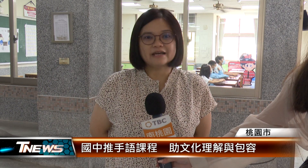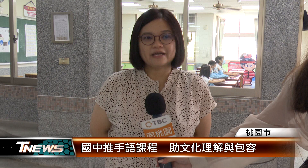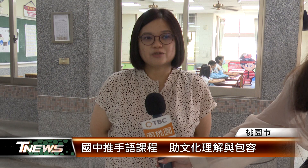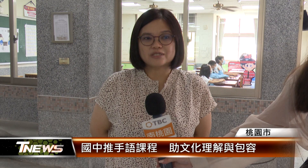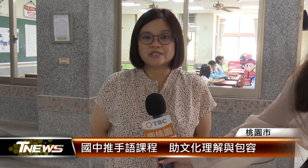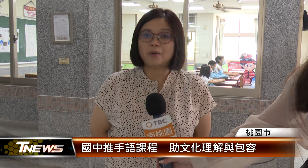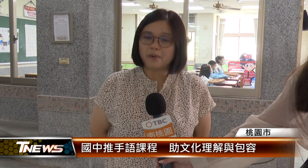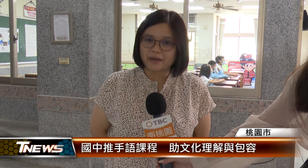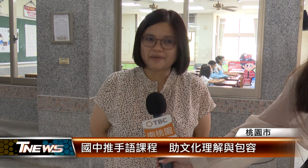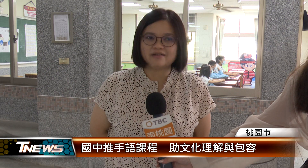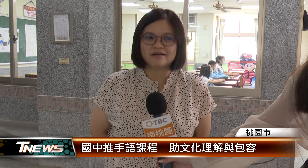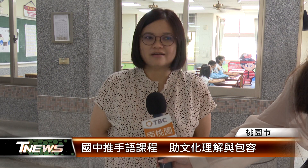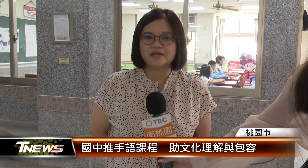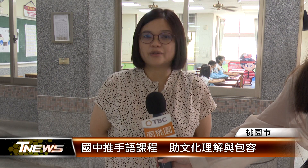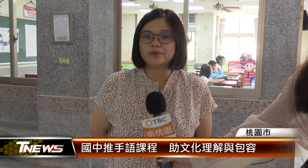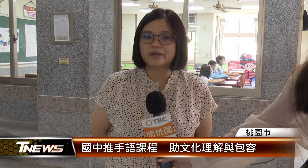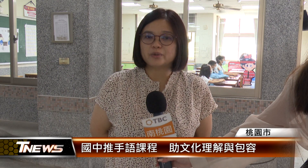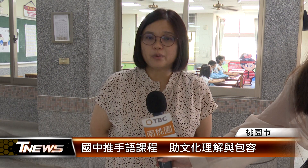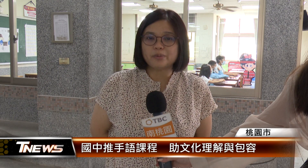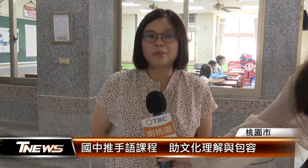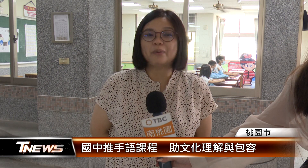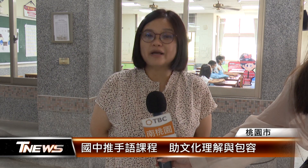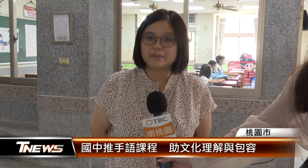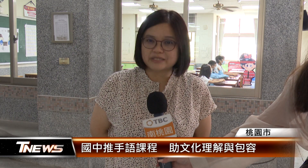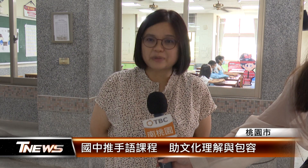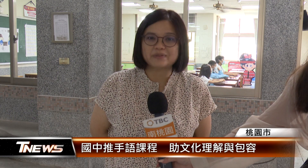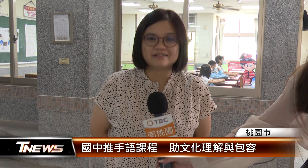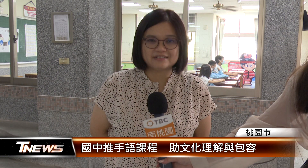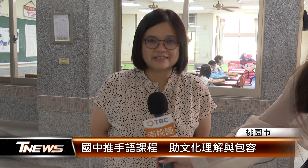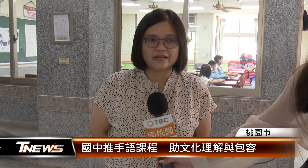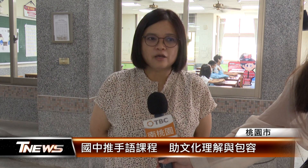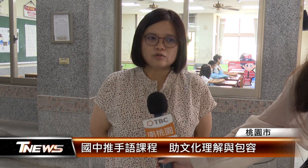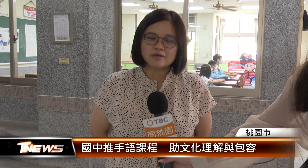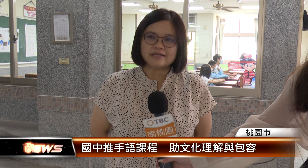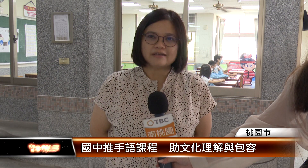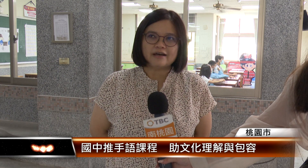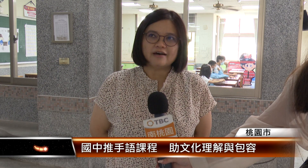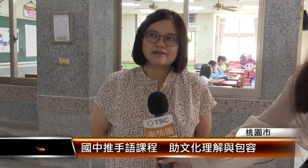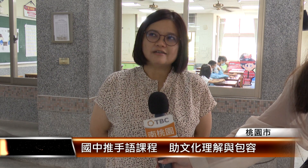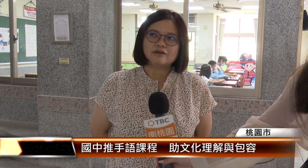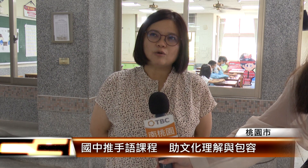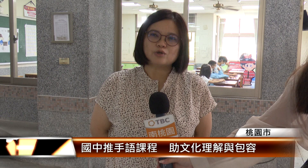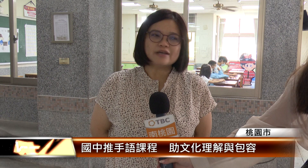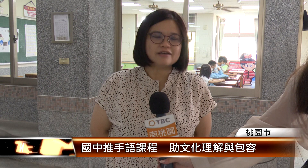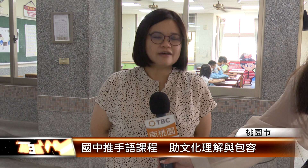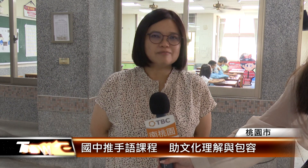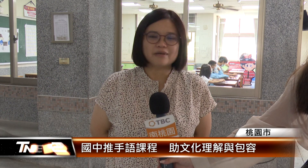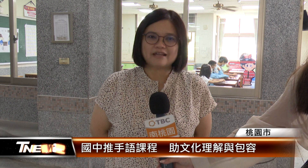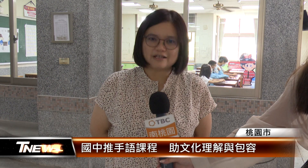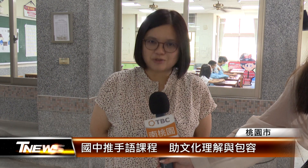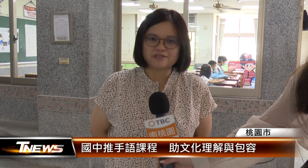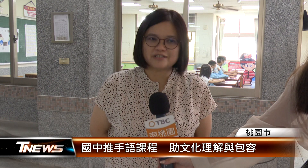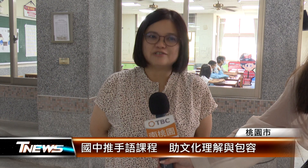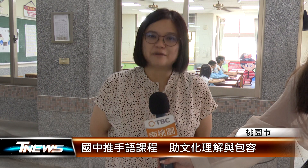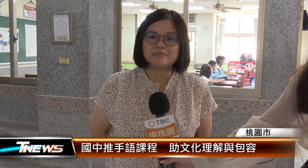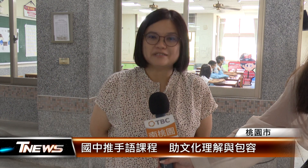以学习关怀别人，可以对多元文化有比较多的理解，所以我觉得根本它就是一个生命教